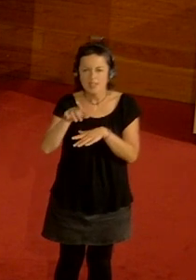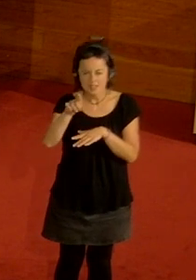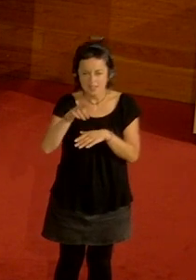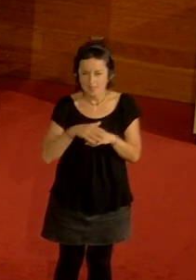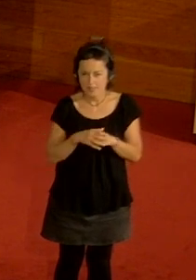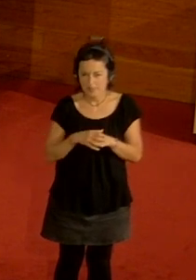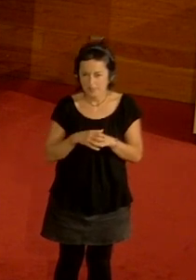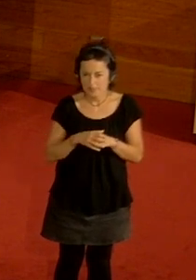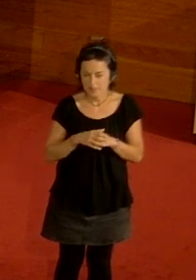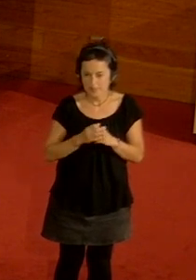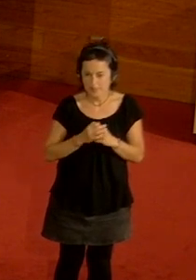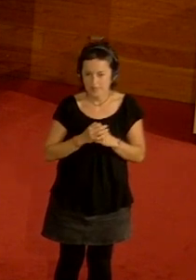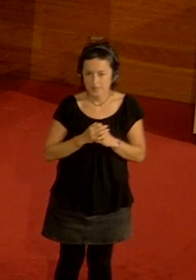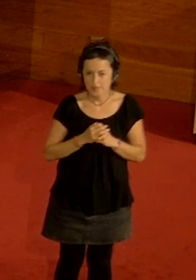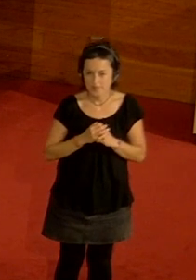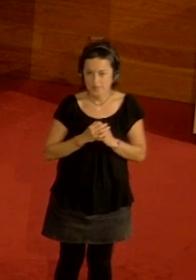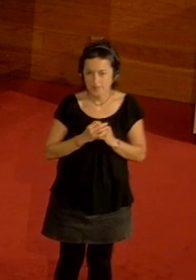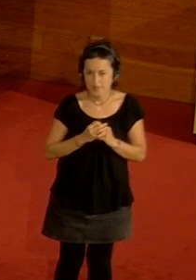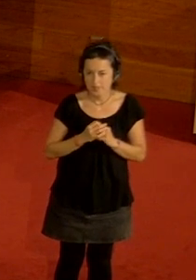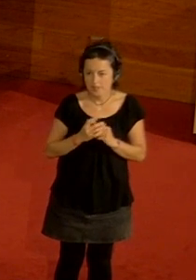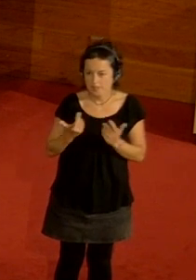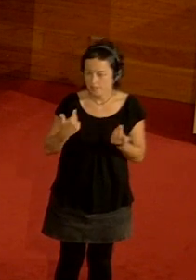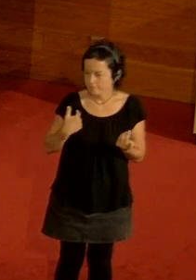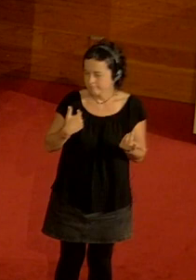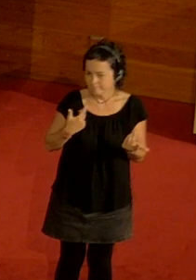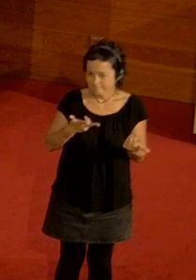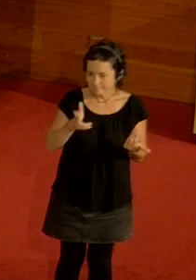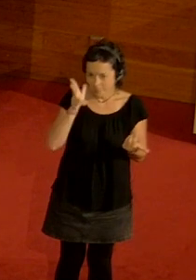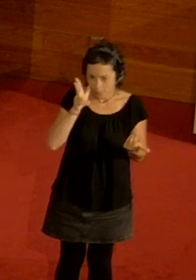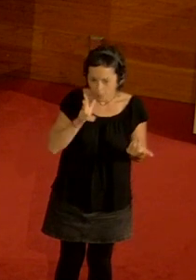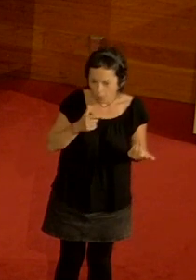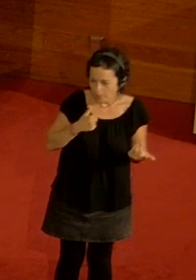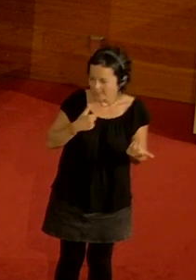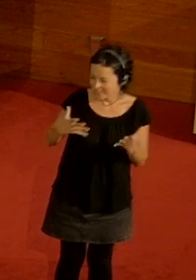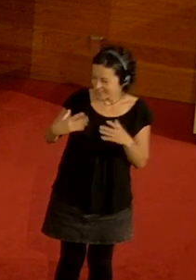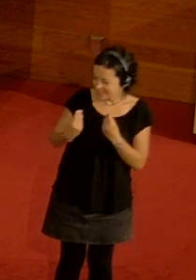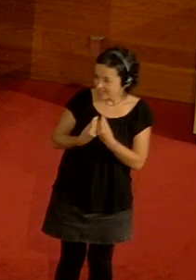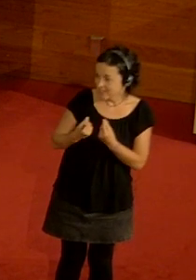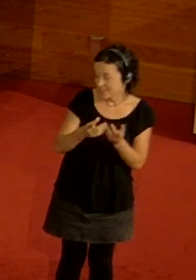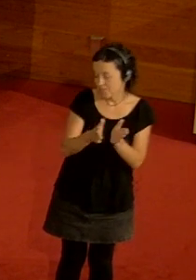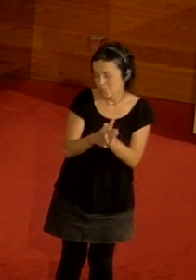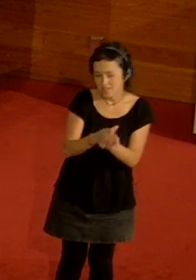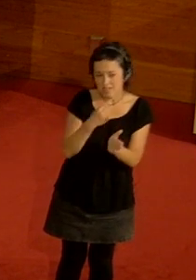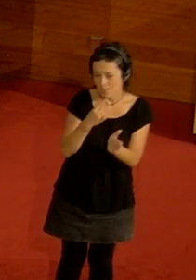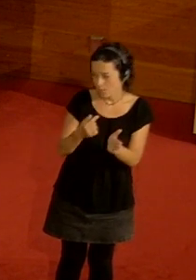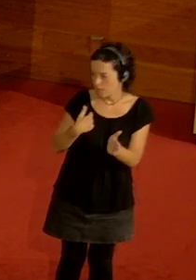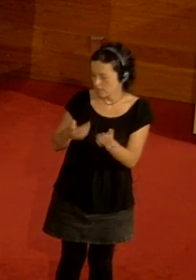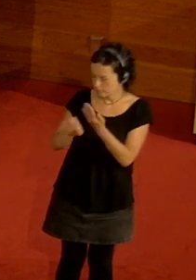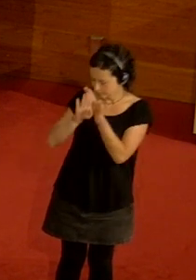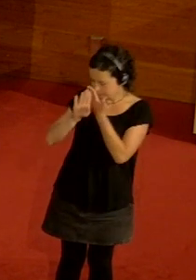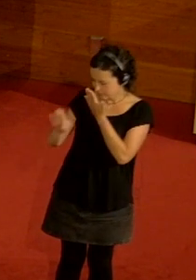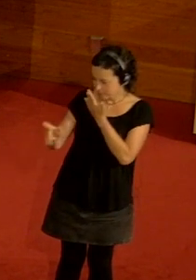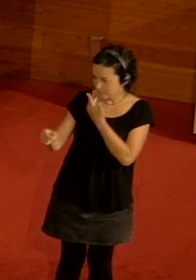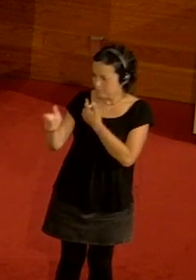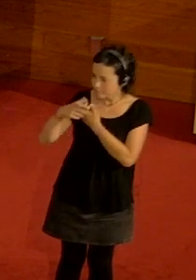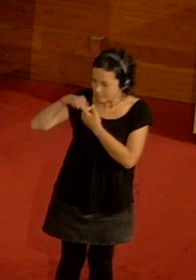sí estoy sí que es un lujazo tenerte entre nosotros y como ha dicho la compañera tenerte aquí de frente poder